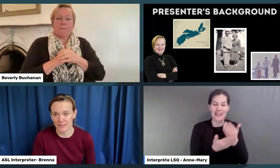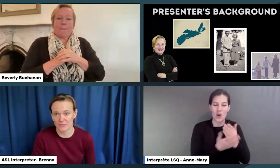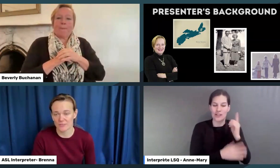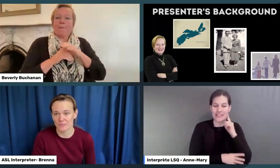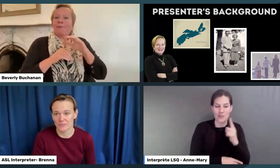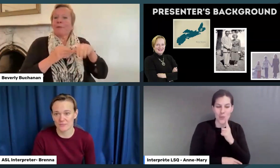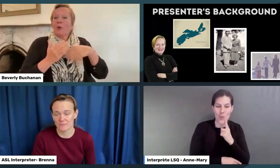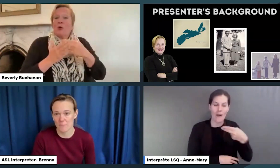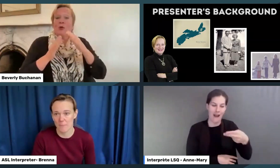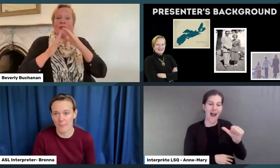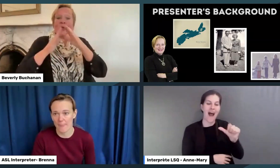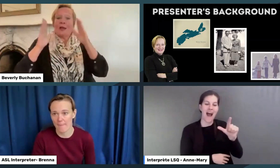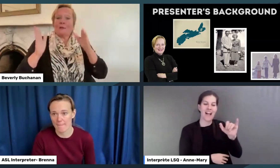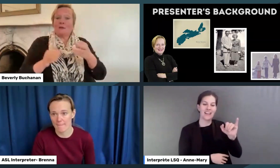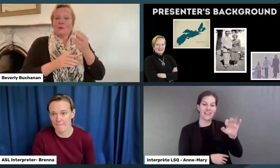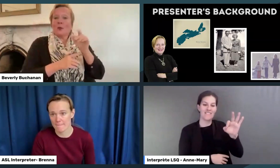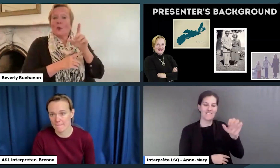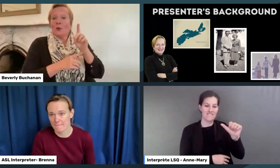vie.